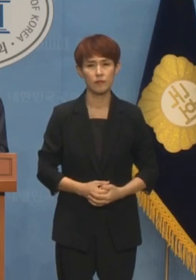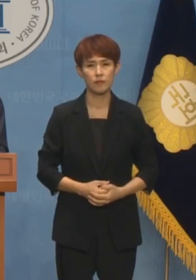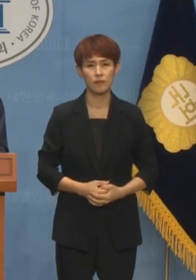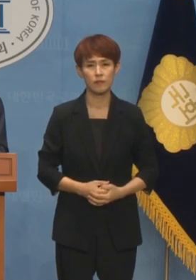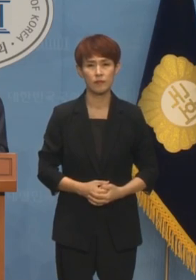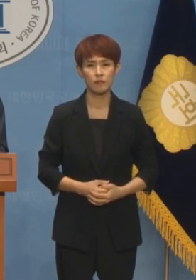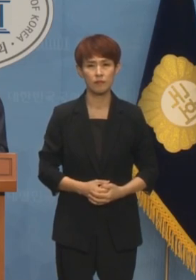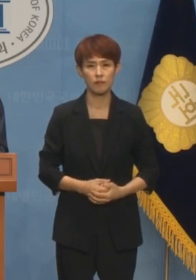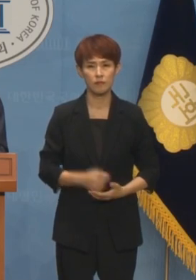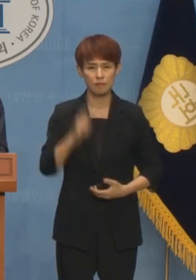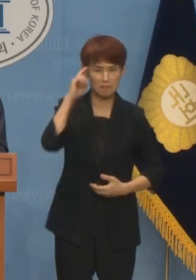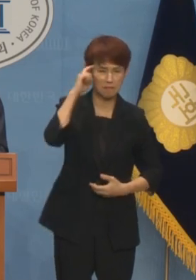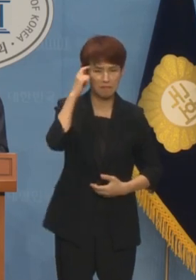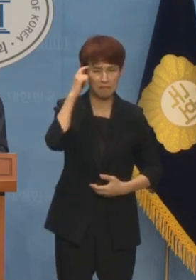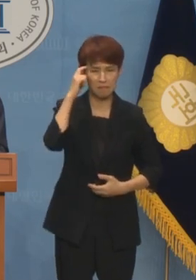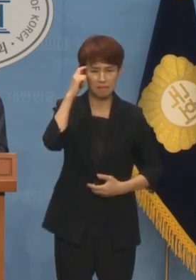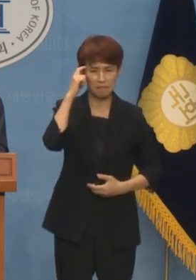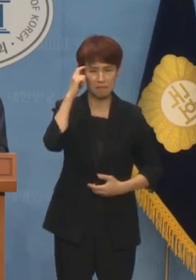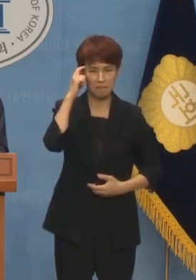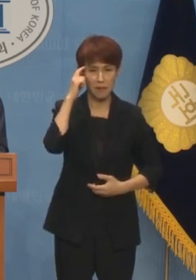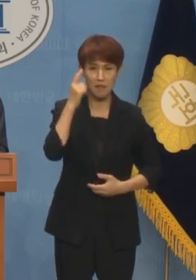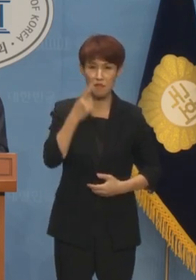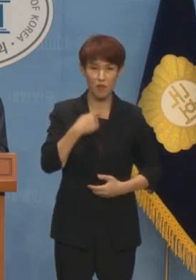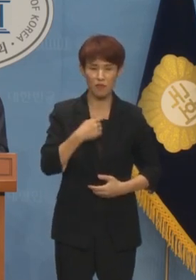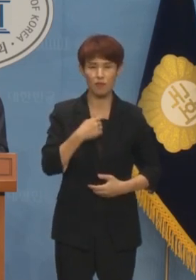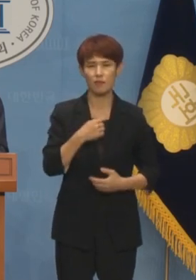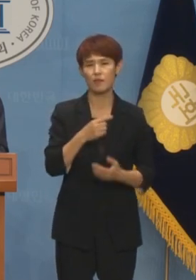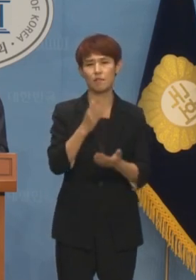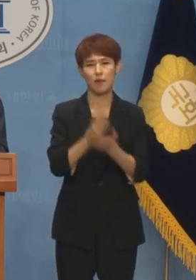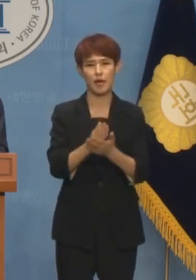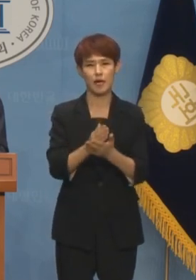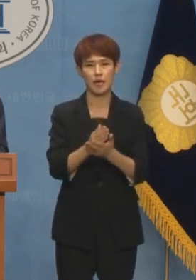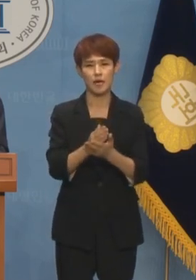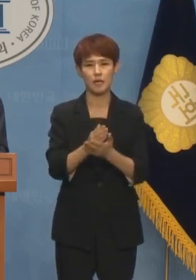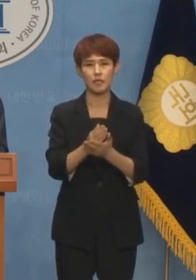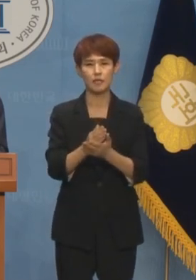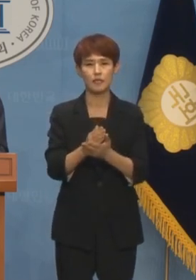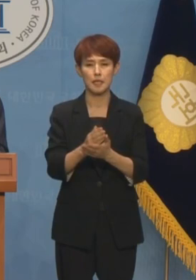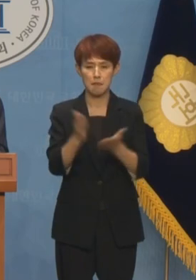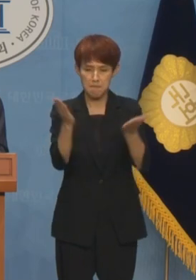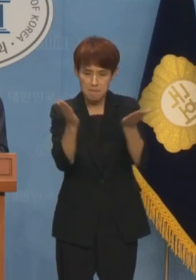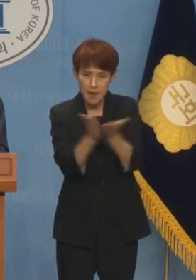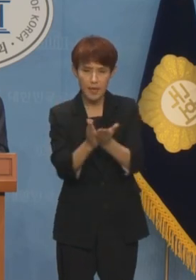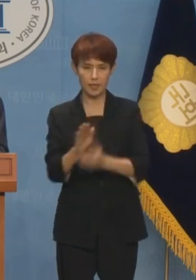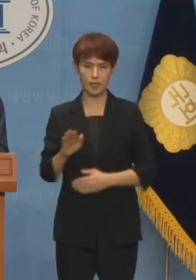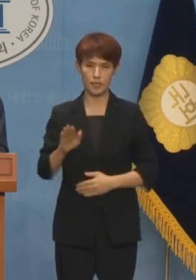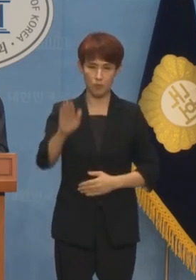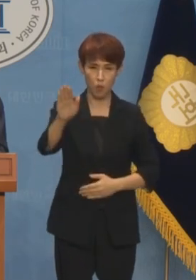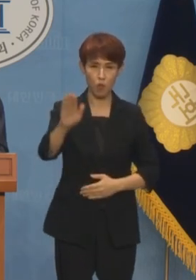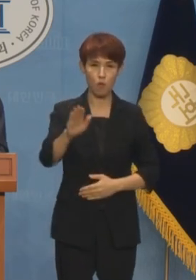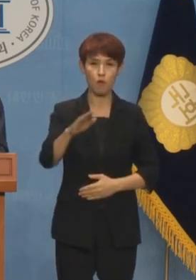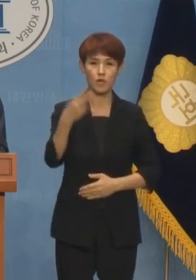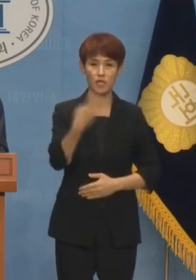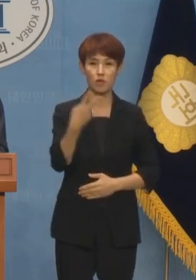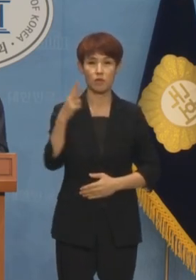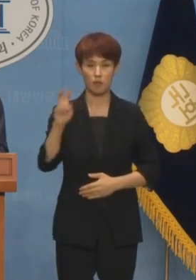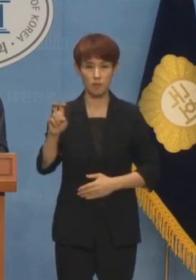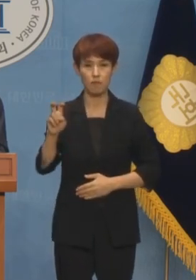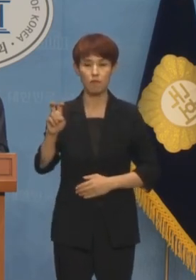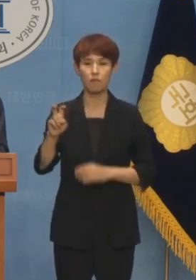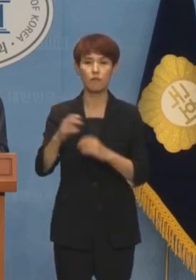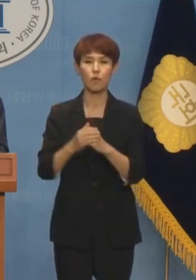뺄셈 정치로 팽개쳤던 중도, 합리적 진보, 2030, 호남을 다시